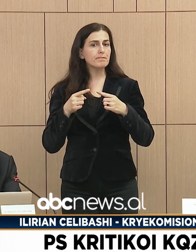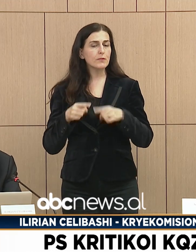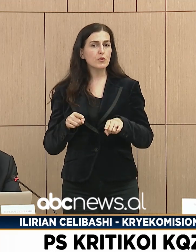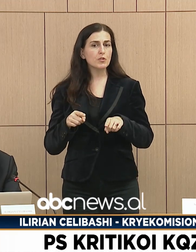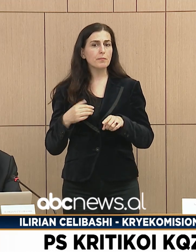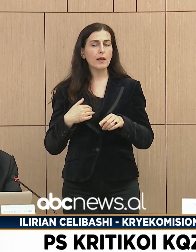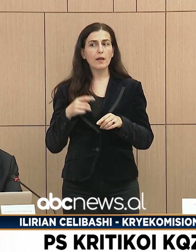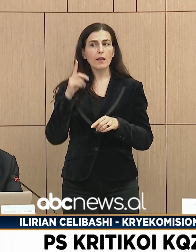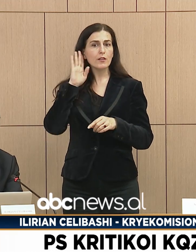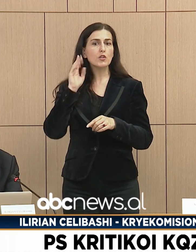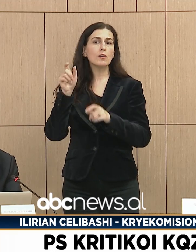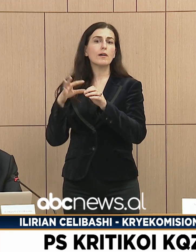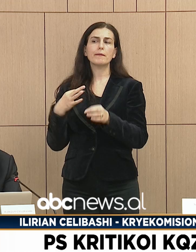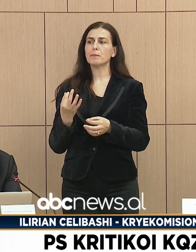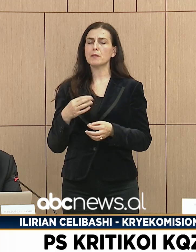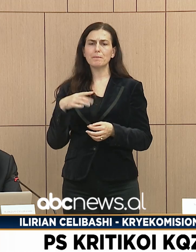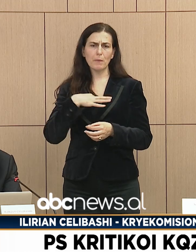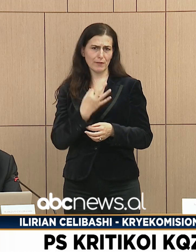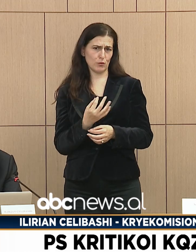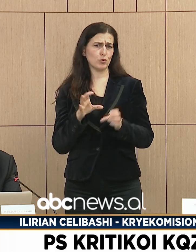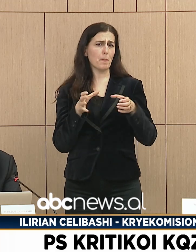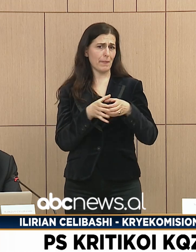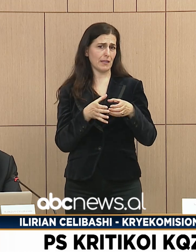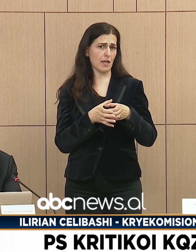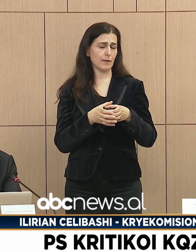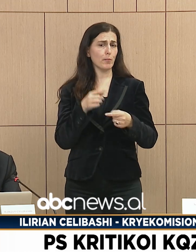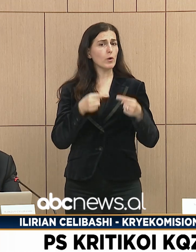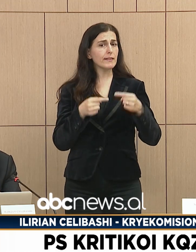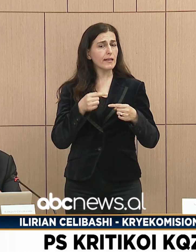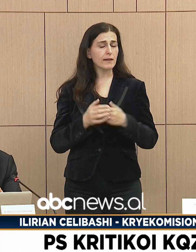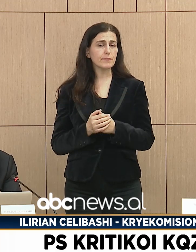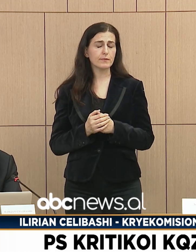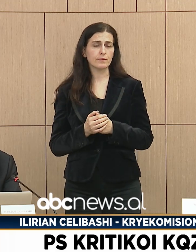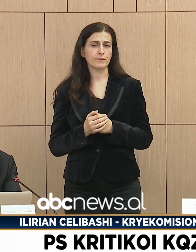të temi individuale që kemi me kandidatë me përfaqësues të partive politike,